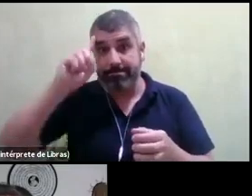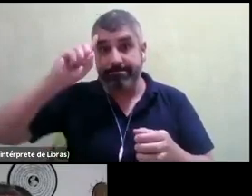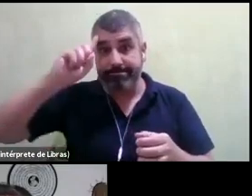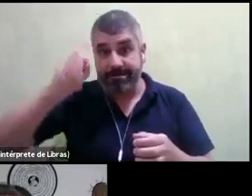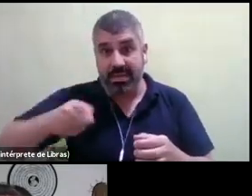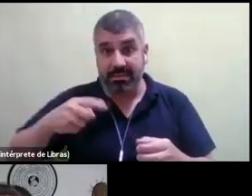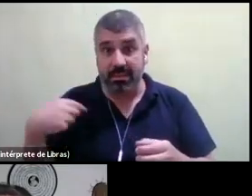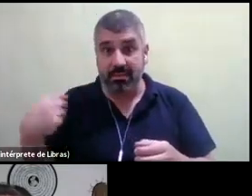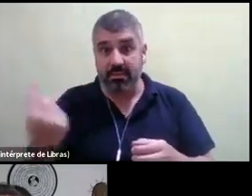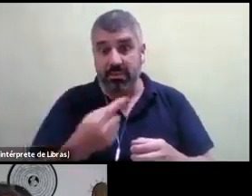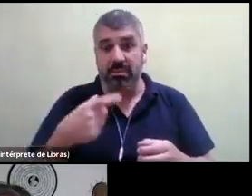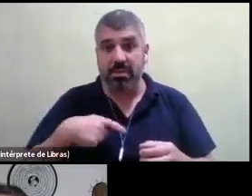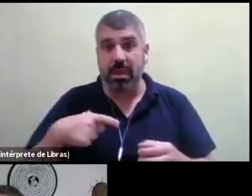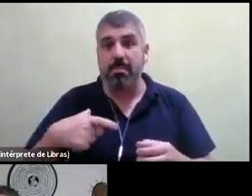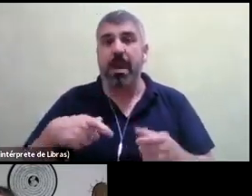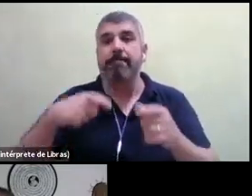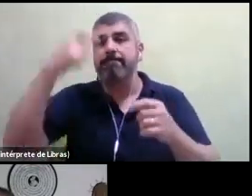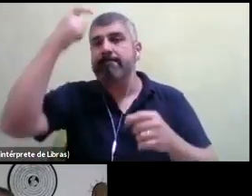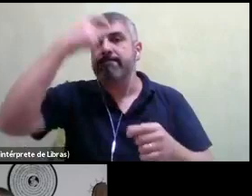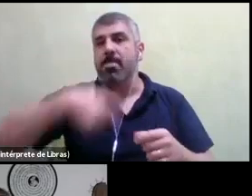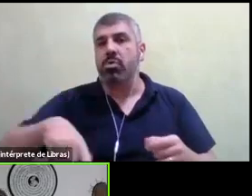uma postura.